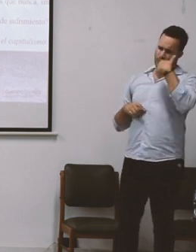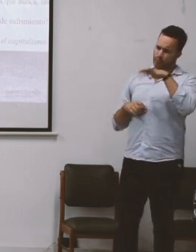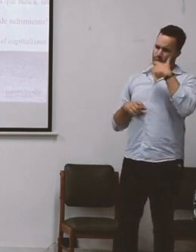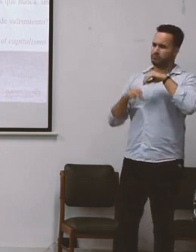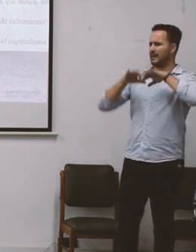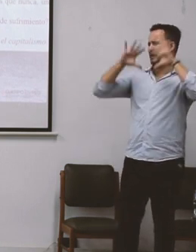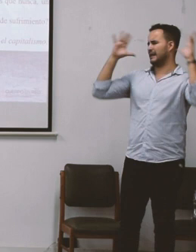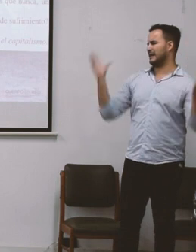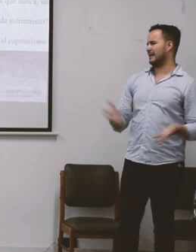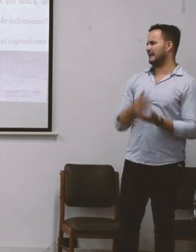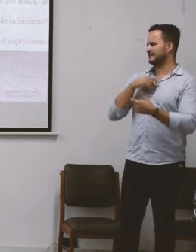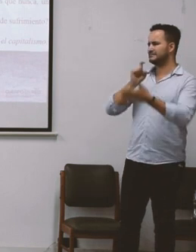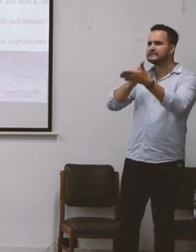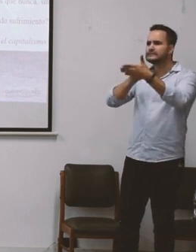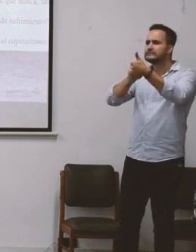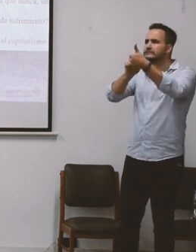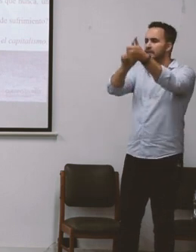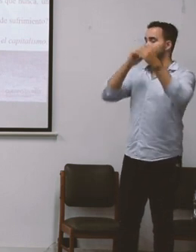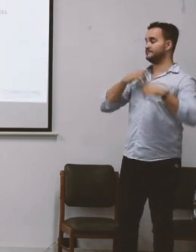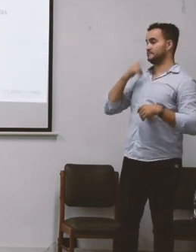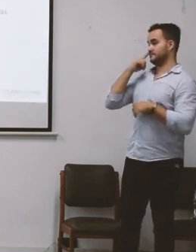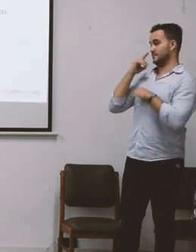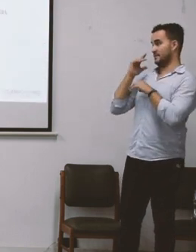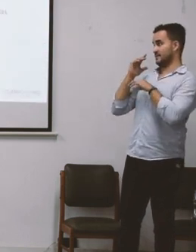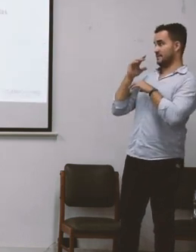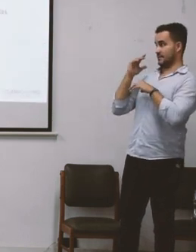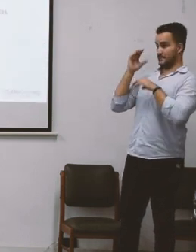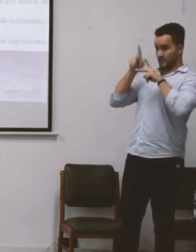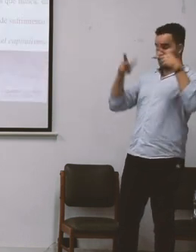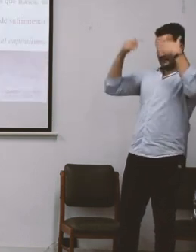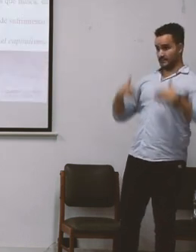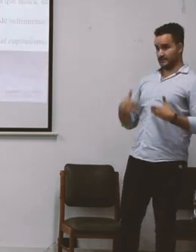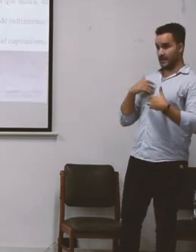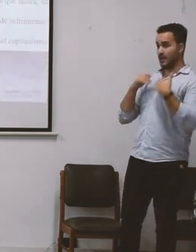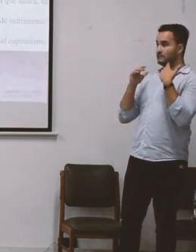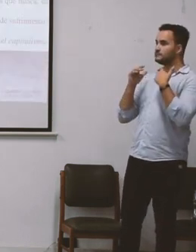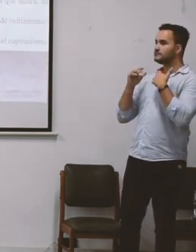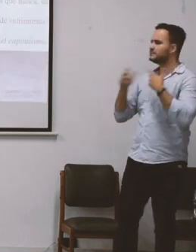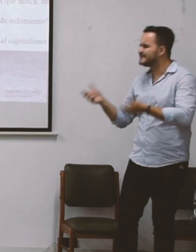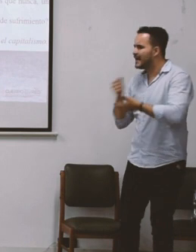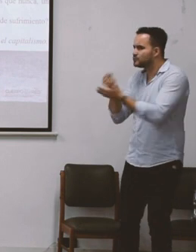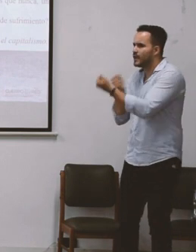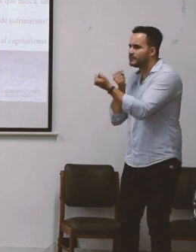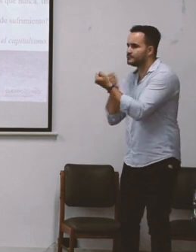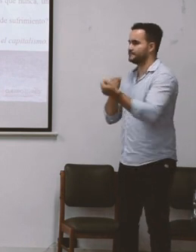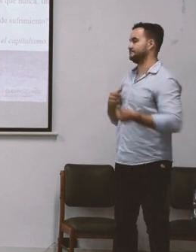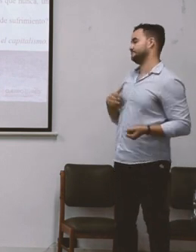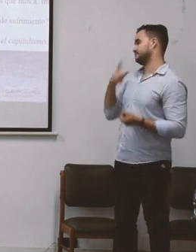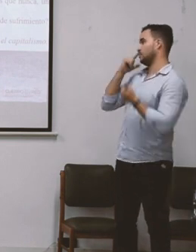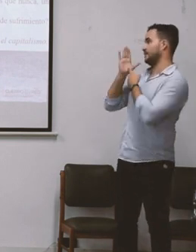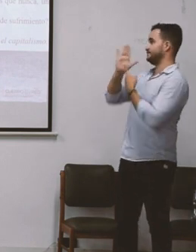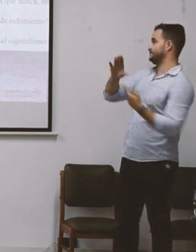estaban ayudando. Entre ellas, esta que les presento, que es... no, antes. Esta que les presento, que precisamente es